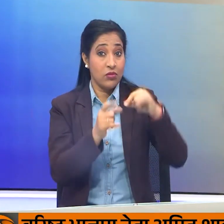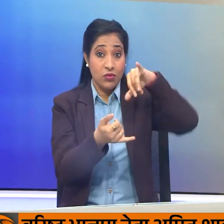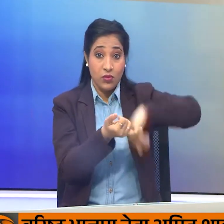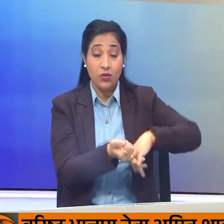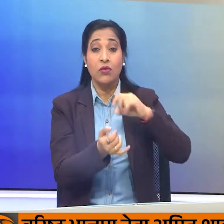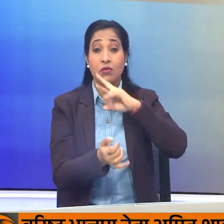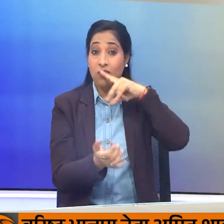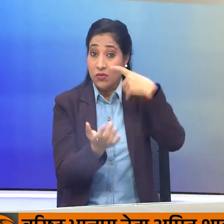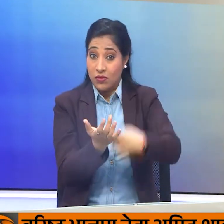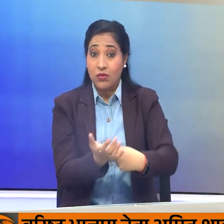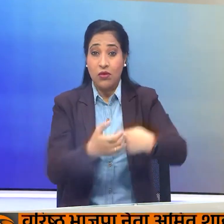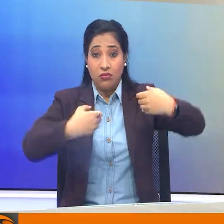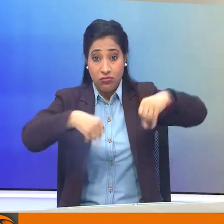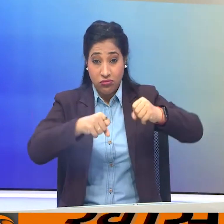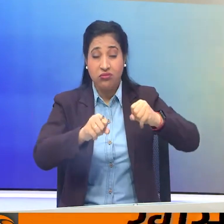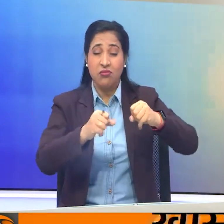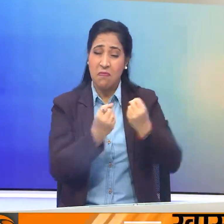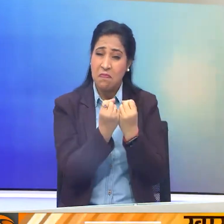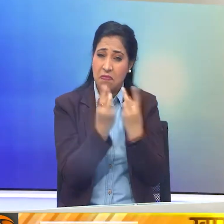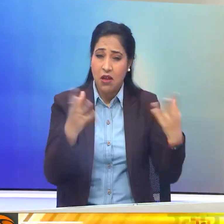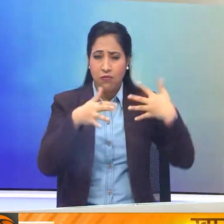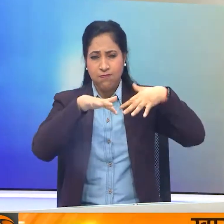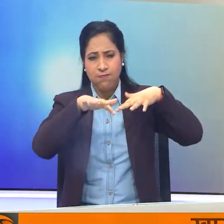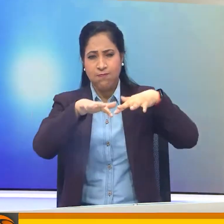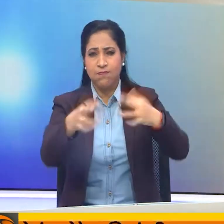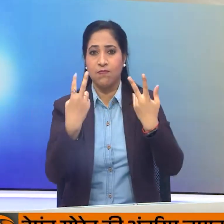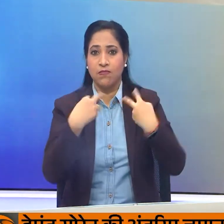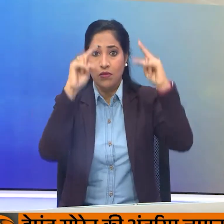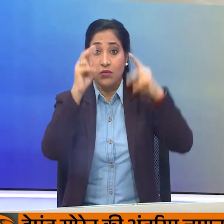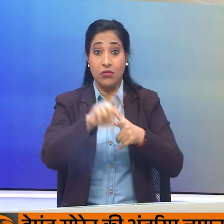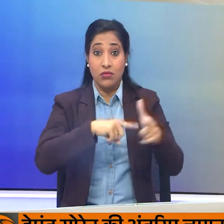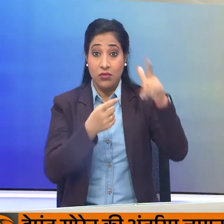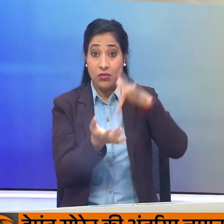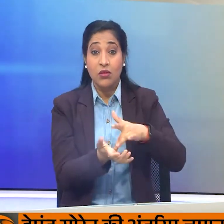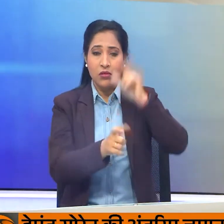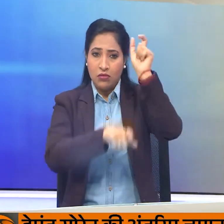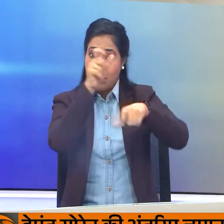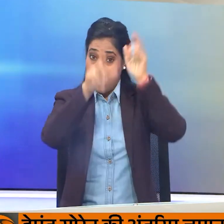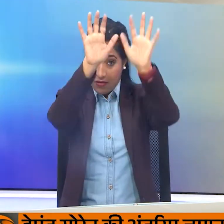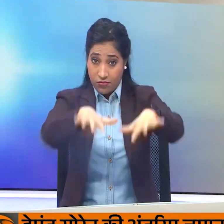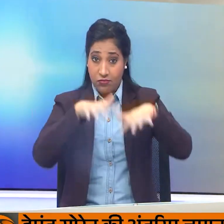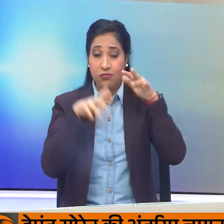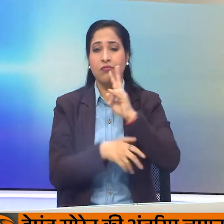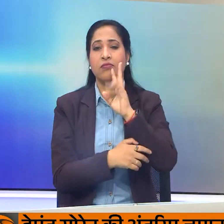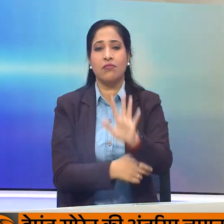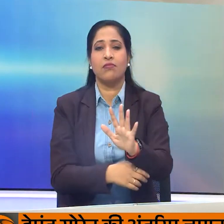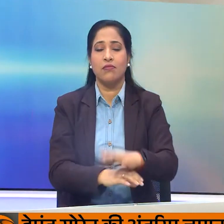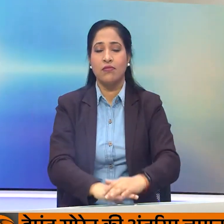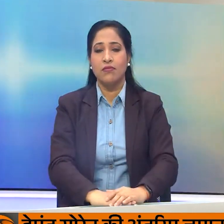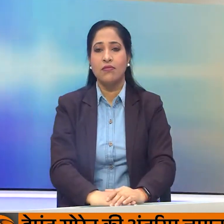रांची में मोटरसाइकिल जुलूस में शामिल होकर इसके साथ ही जमशेदपुर में जनसभा को संबोधित